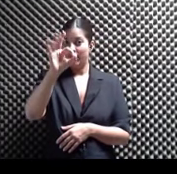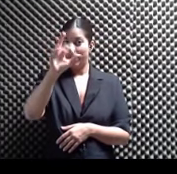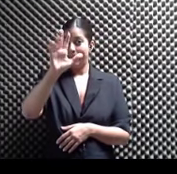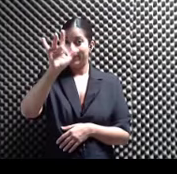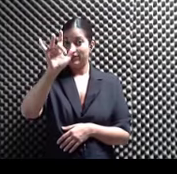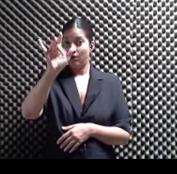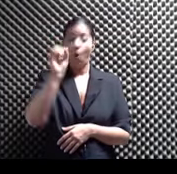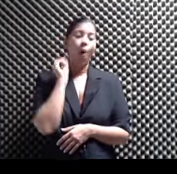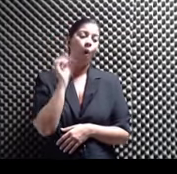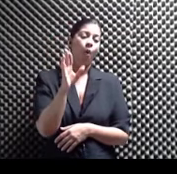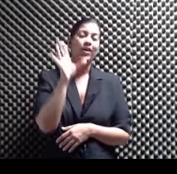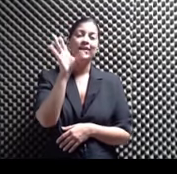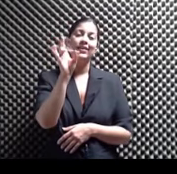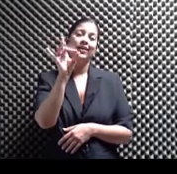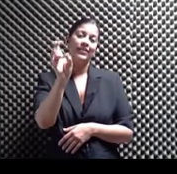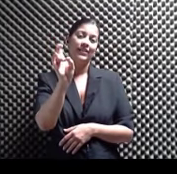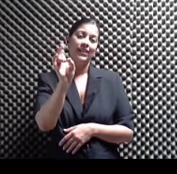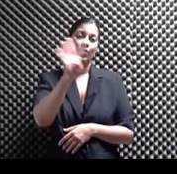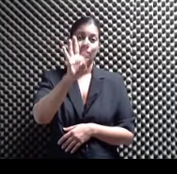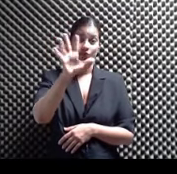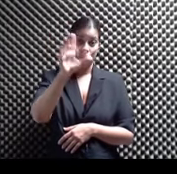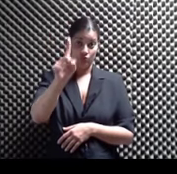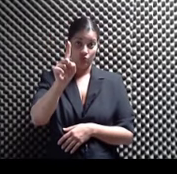787-365-1925 o